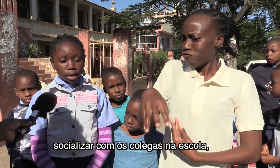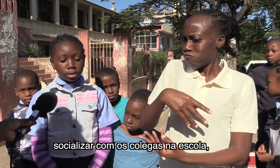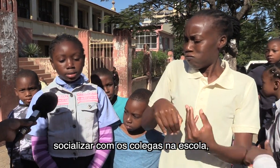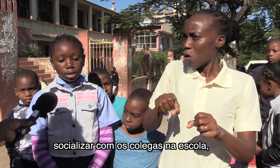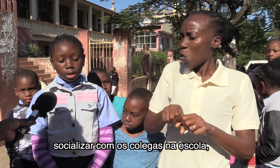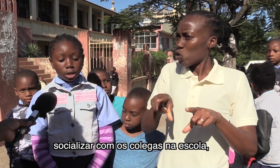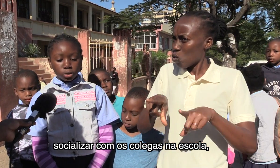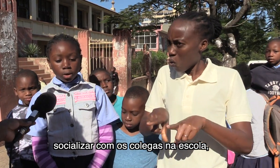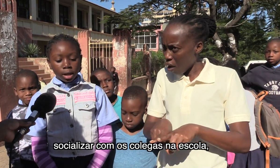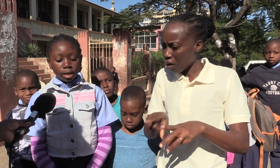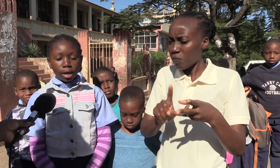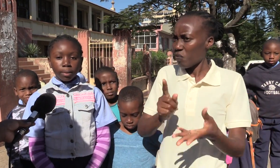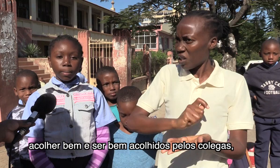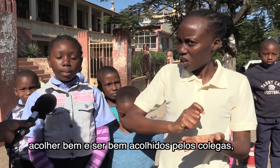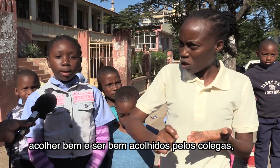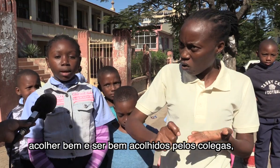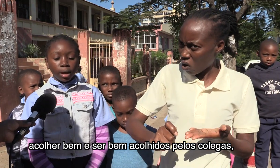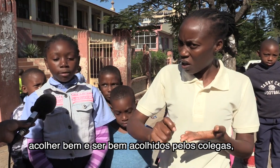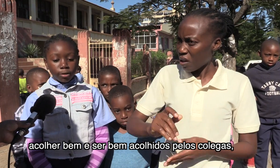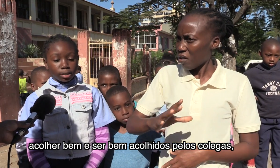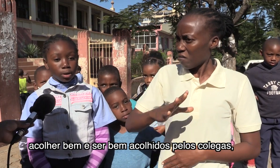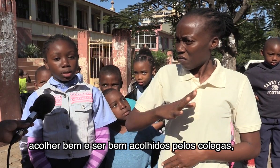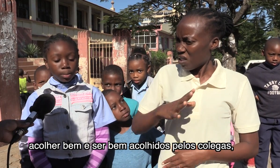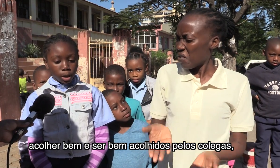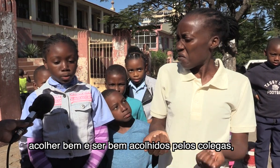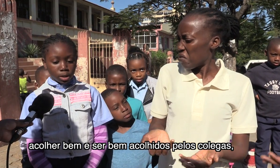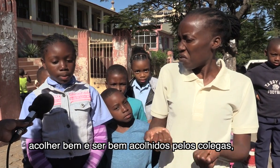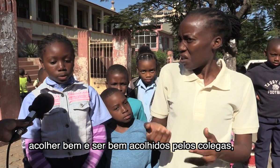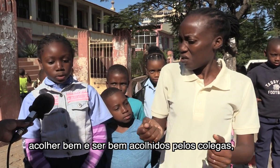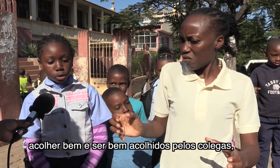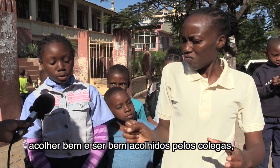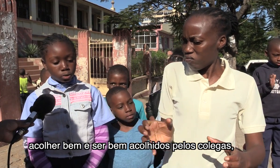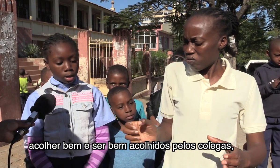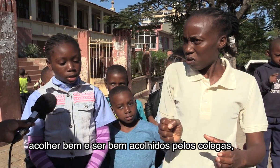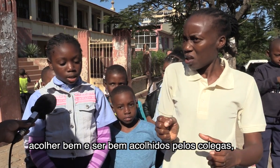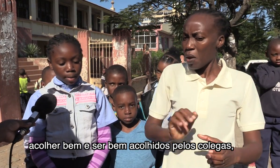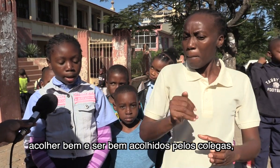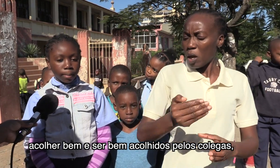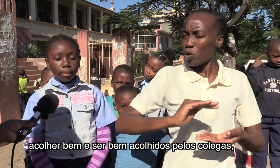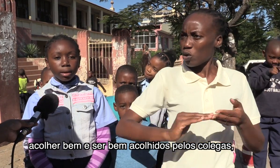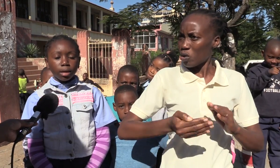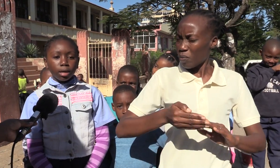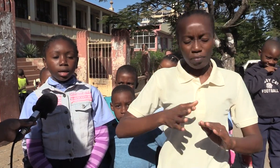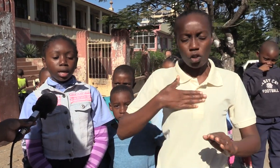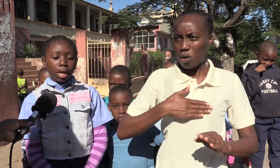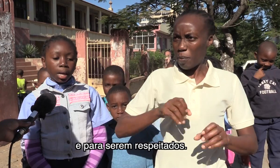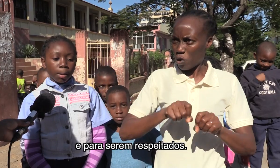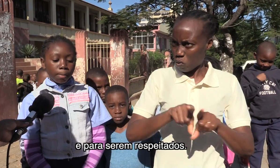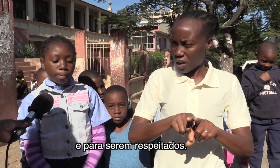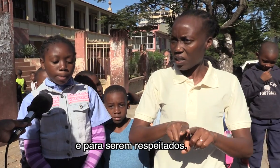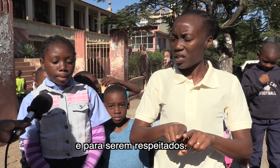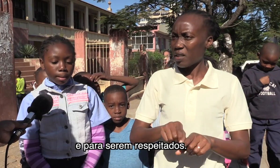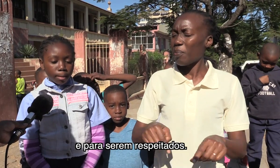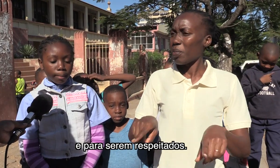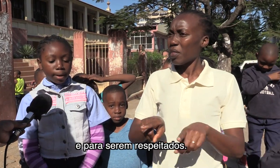colegas na escola, para ter fácil acolhimento, ser bem acolhidos pelos colegas também, e